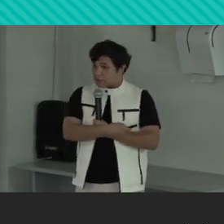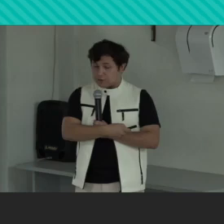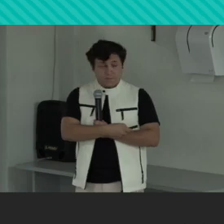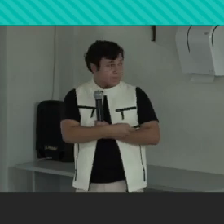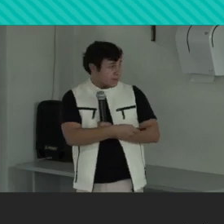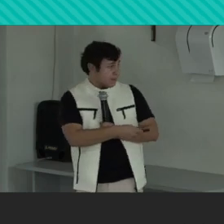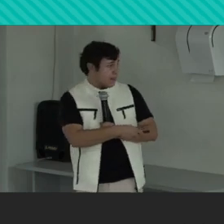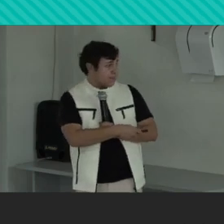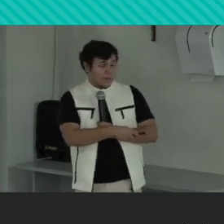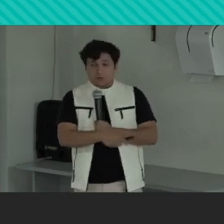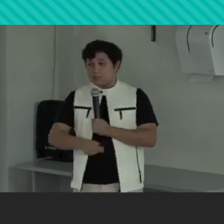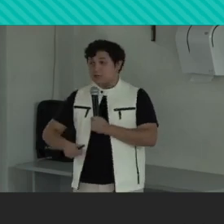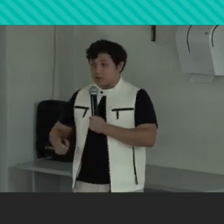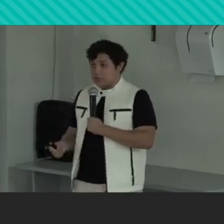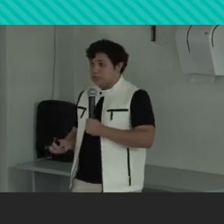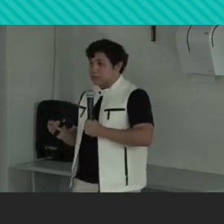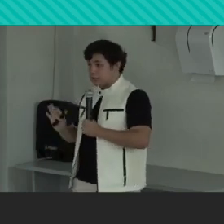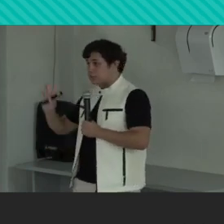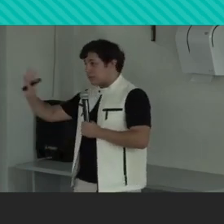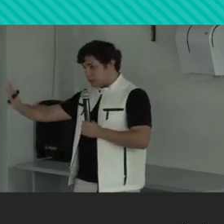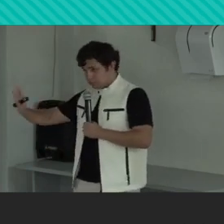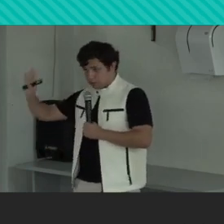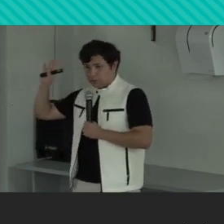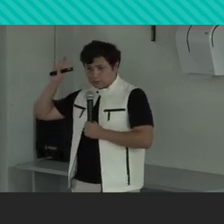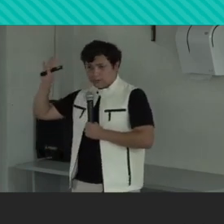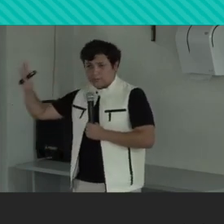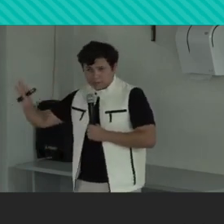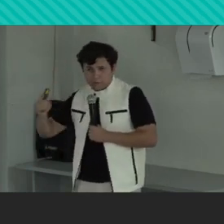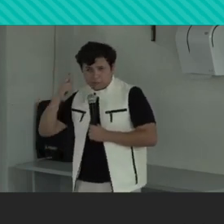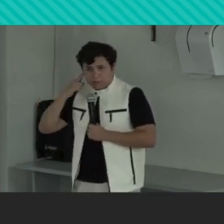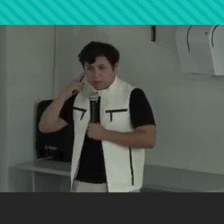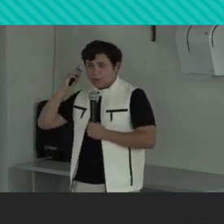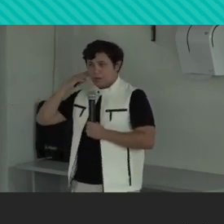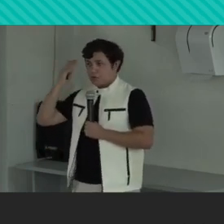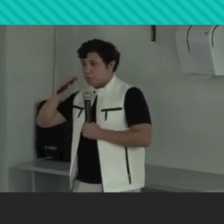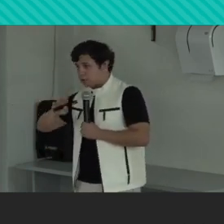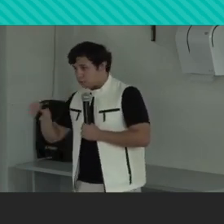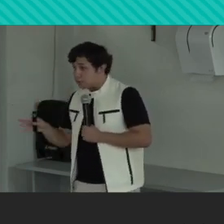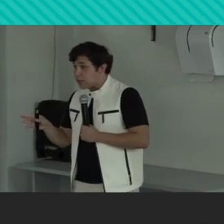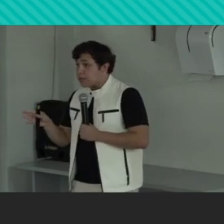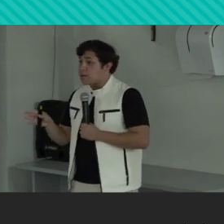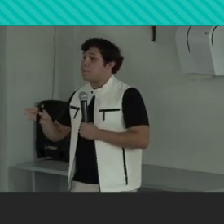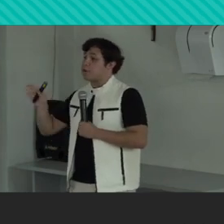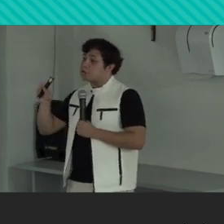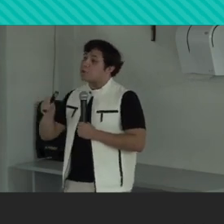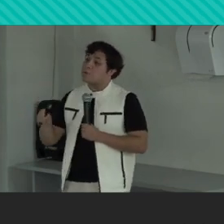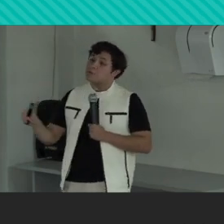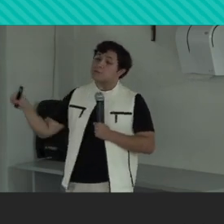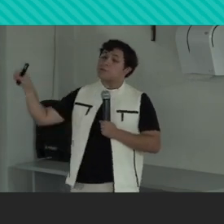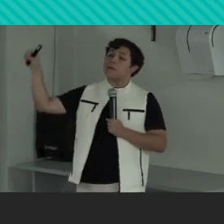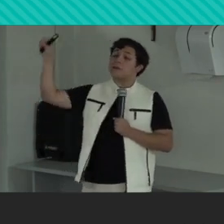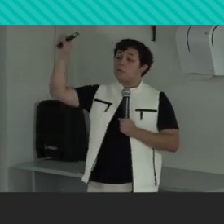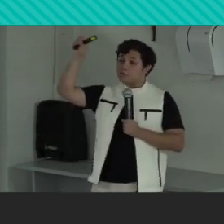cuestión, las personas sordas dicen, está bien, tengo una discapacidad auditiva, no puedo escuchar, pero si lo vemos de una parte